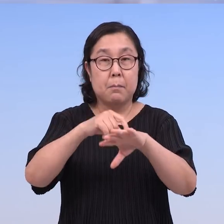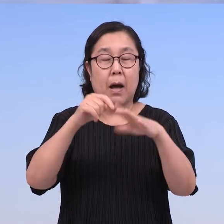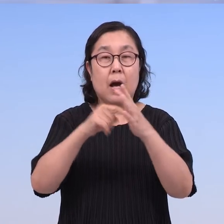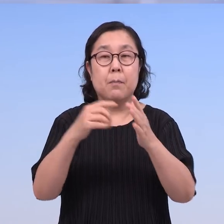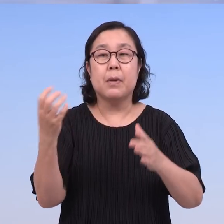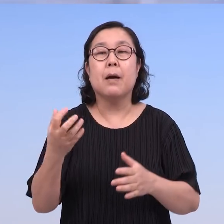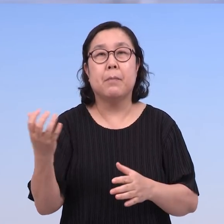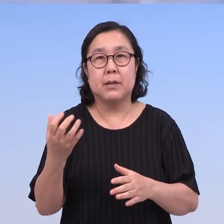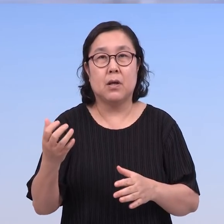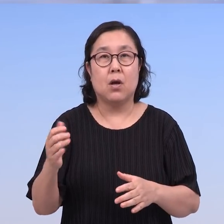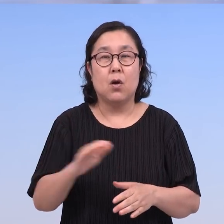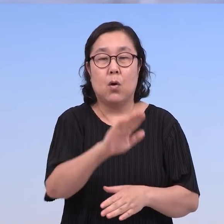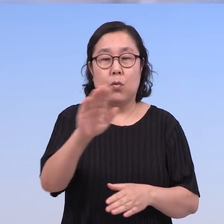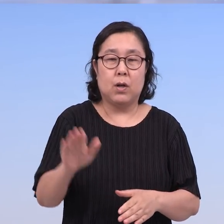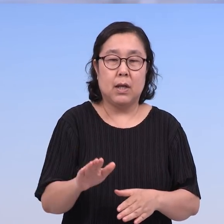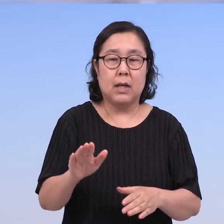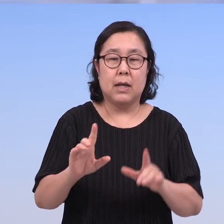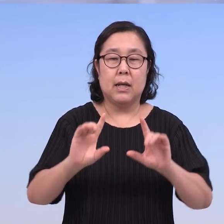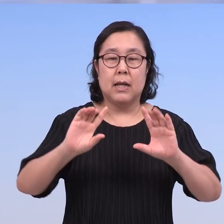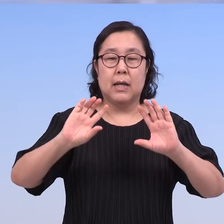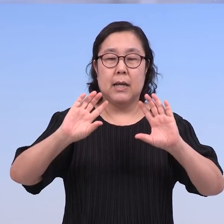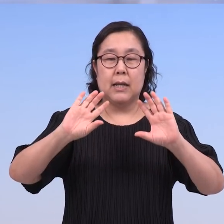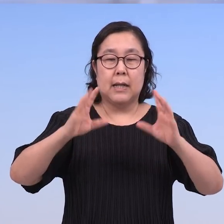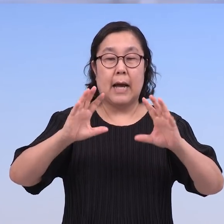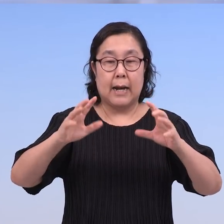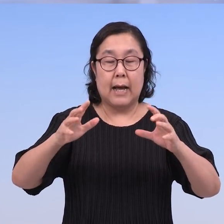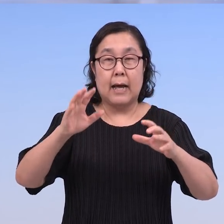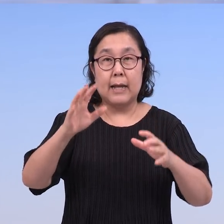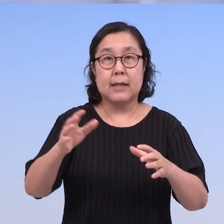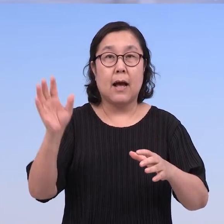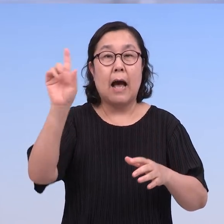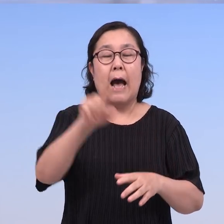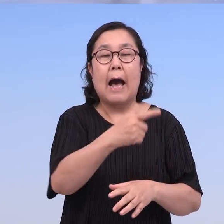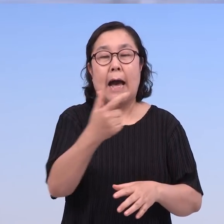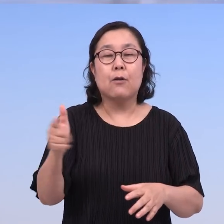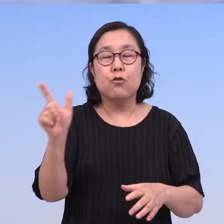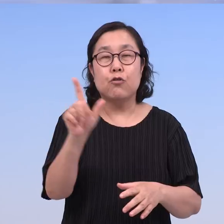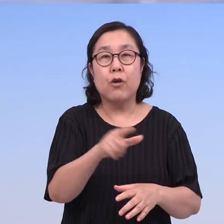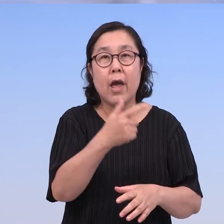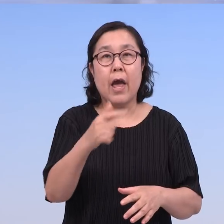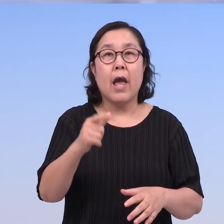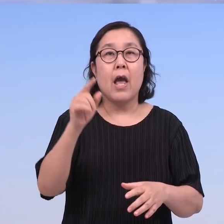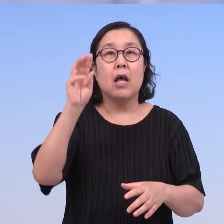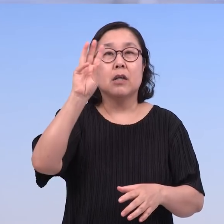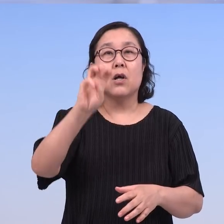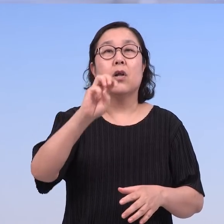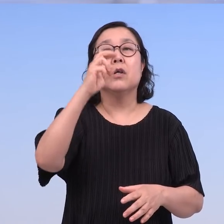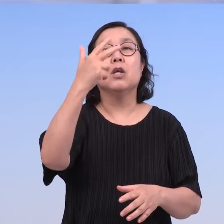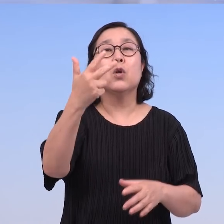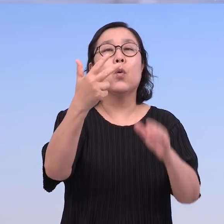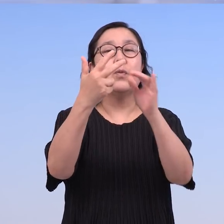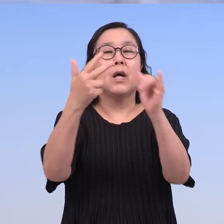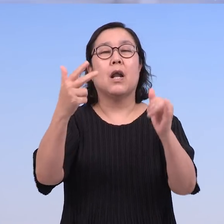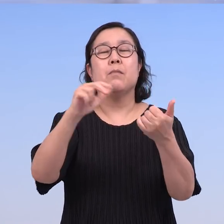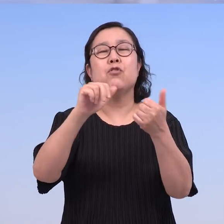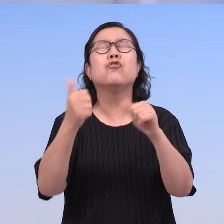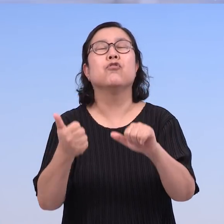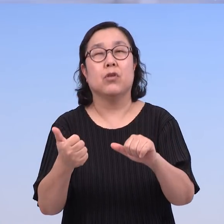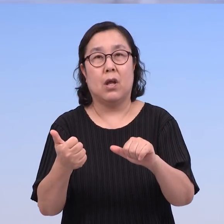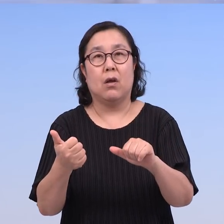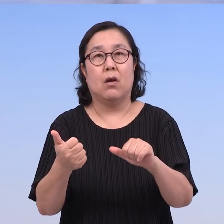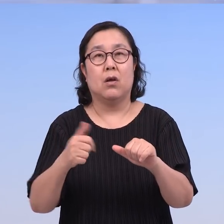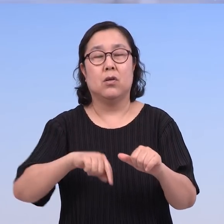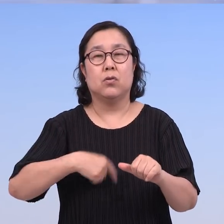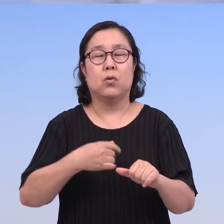우리나라에서 여러분 하루 몇 명이 자살하는지 아십니까? 하루 평균 37명이 자살한대요. 더 가슴 아픈